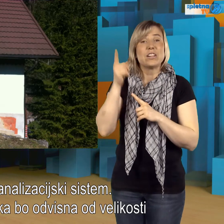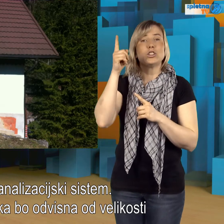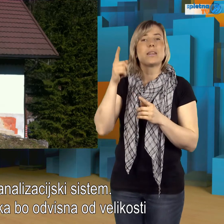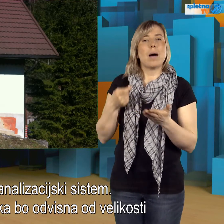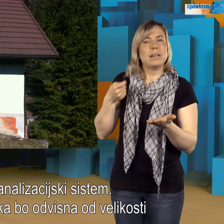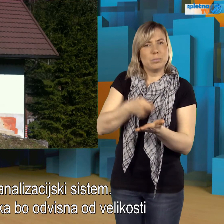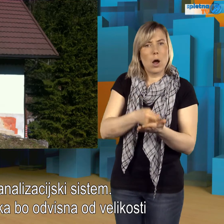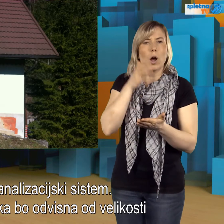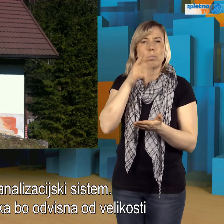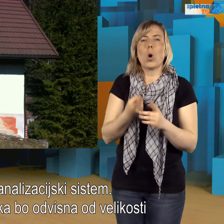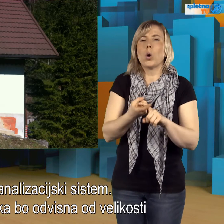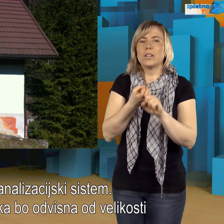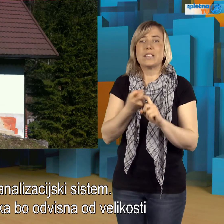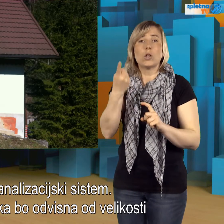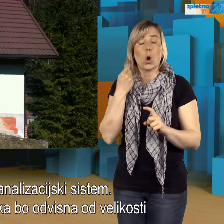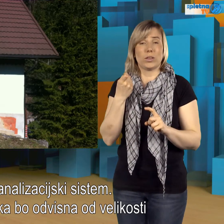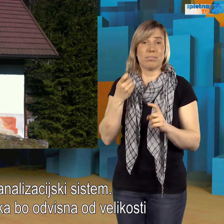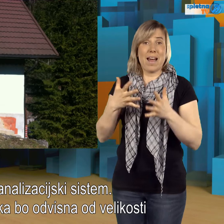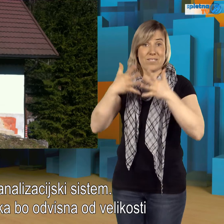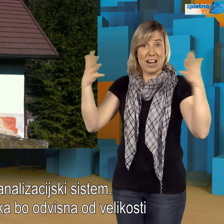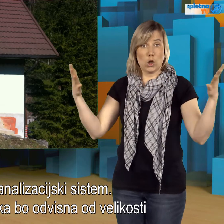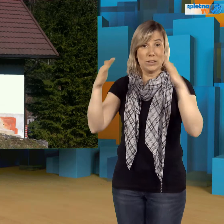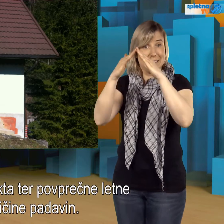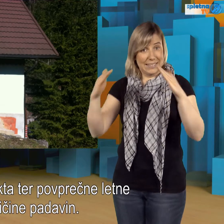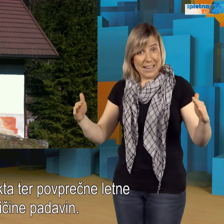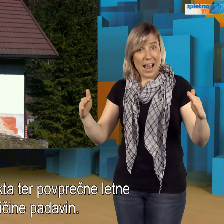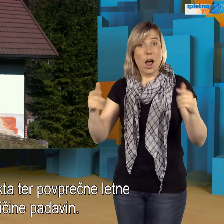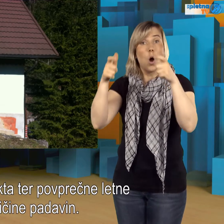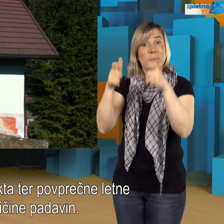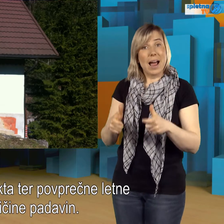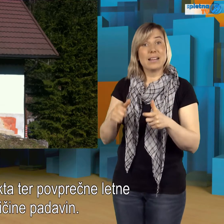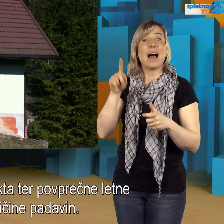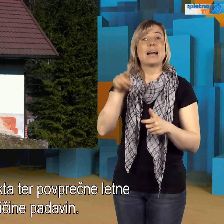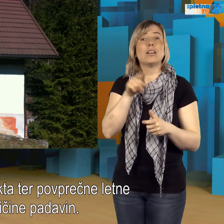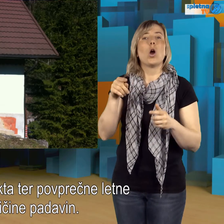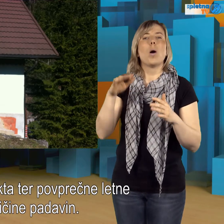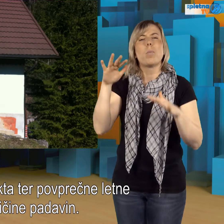Višina prispevka bo odvisna od velikosti strehe objekta ter povprečne letne količine padavin.